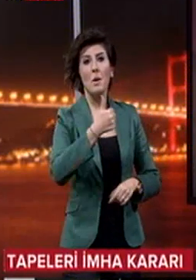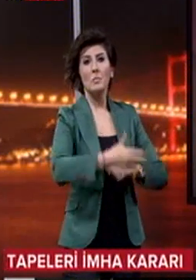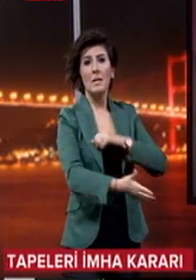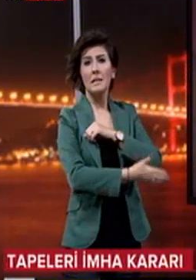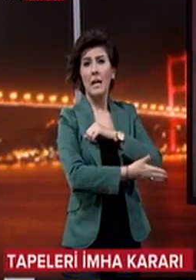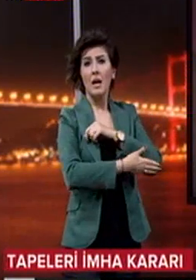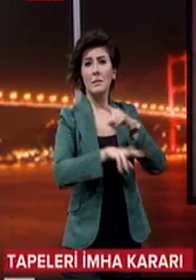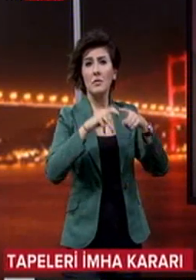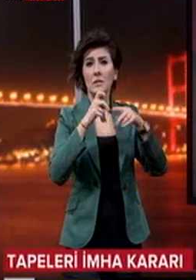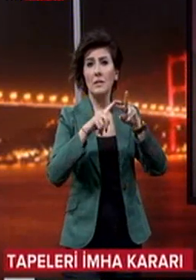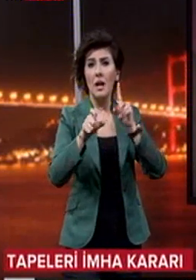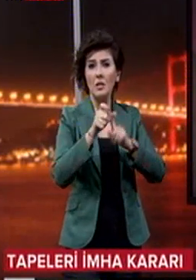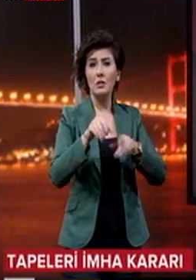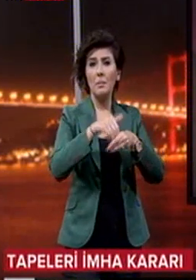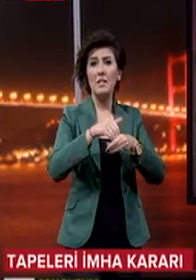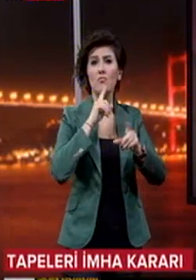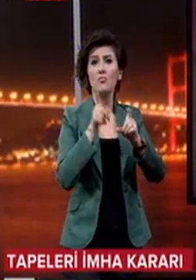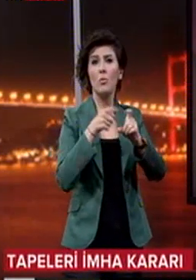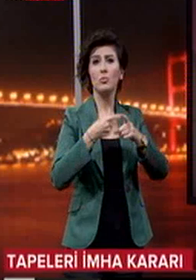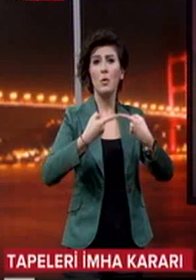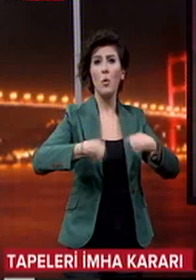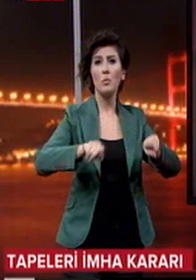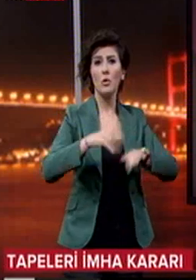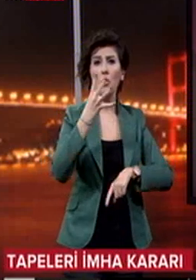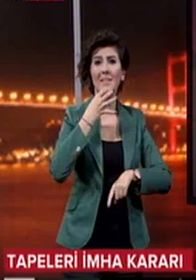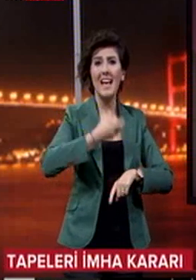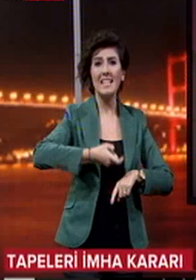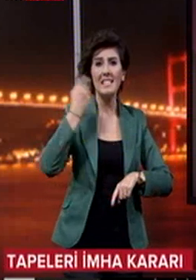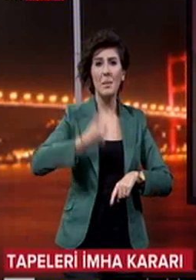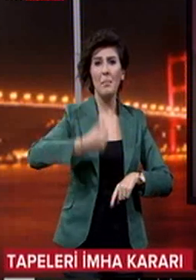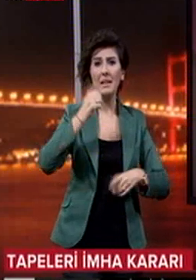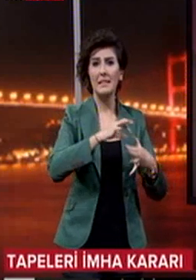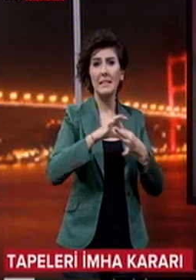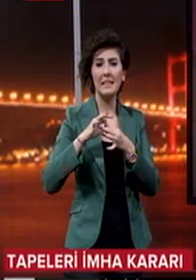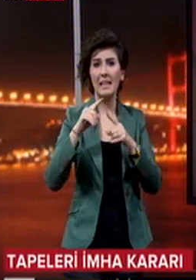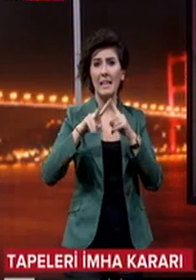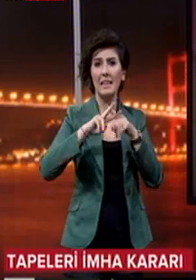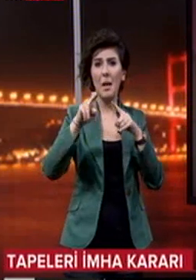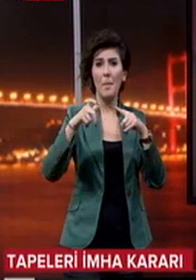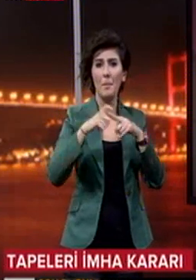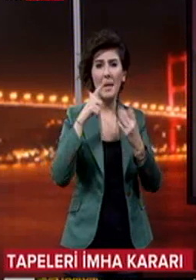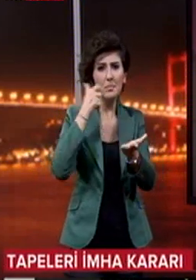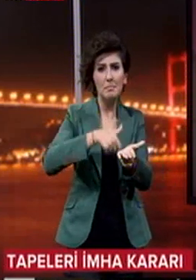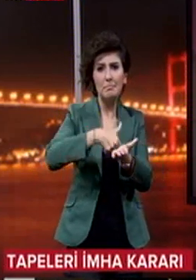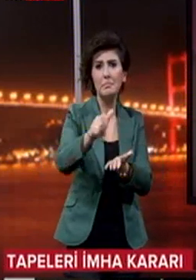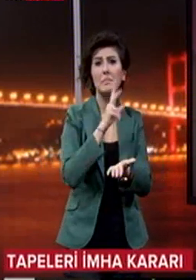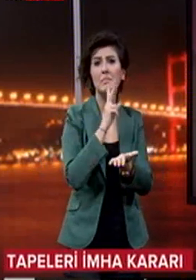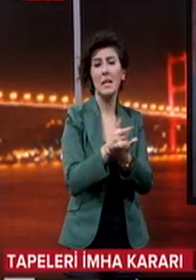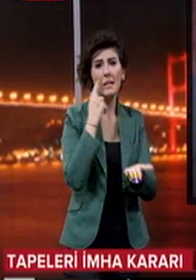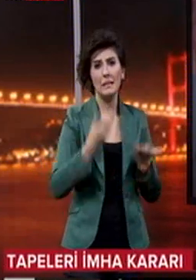Başbakan Yardımcısı Bülent Arınç, Meclis Soruşturma Komisyonu'nun 4 eski bakanla ilgili tapeleri imha kararını